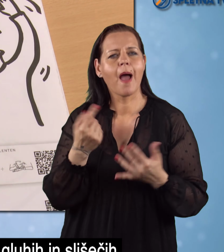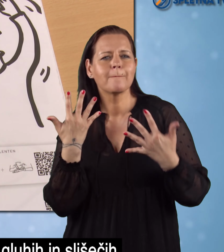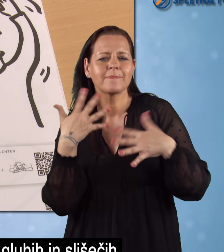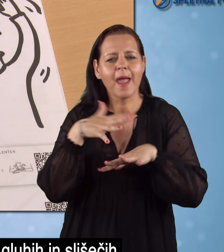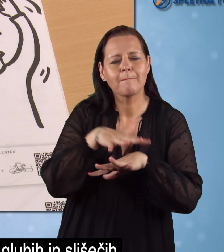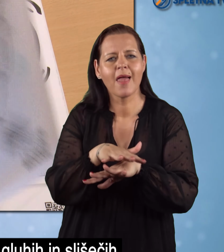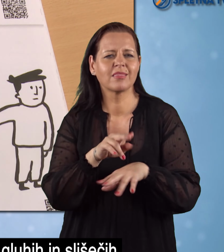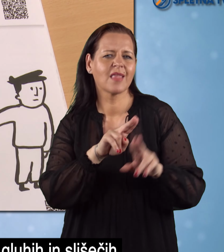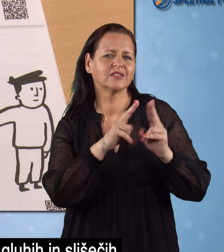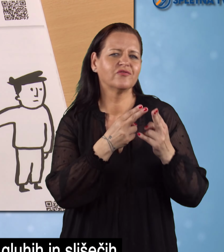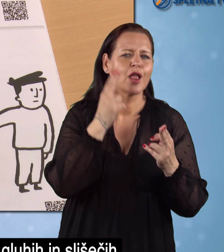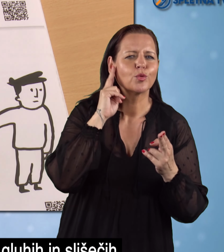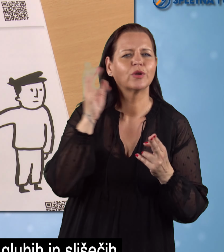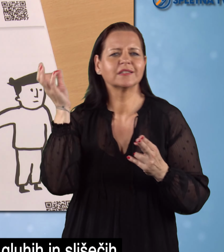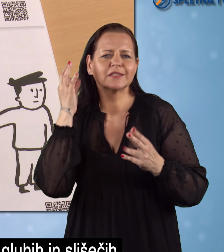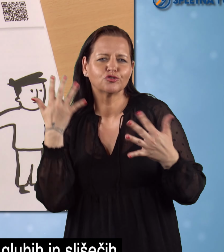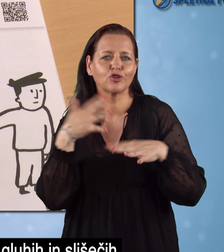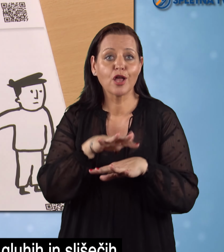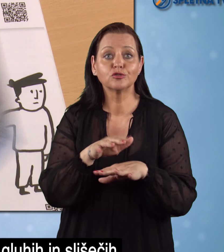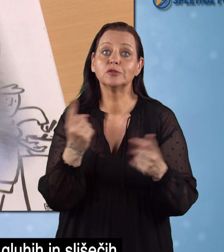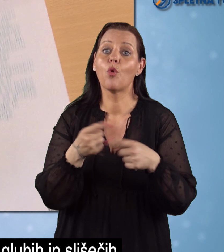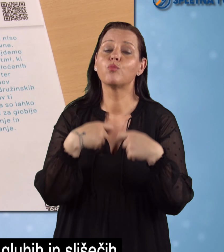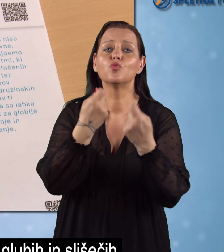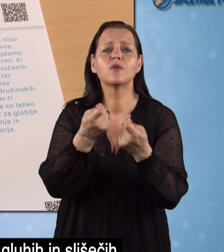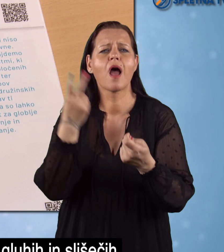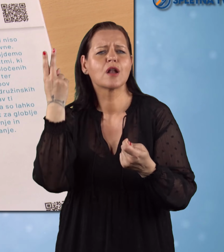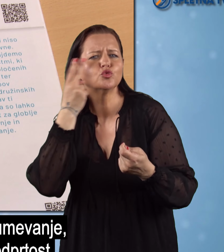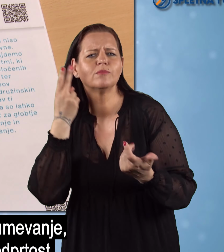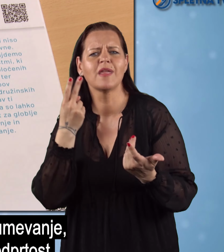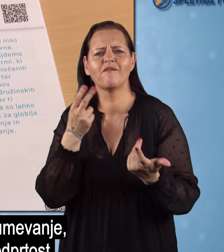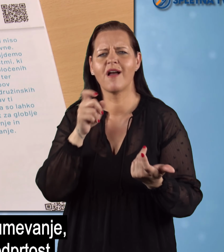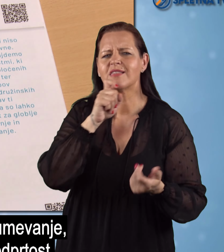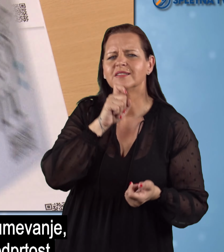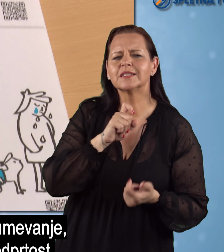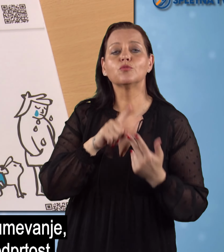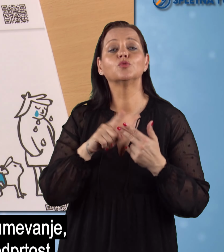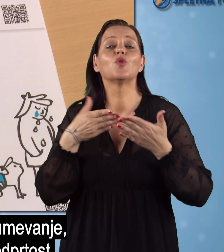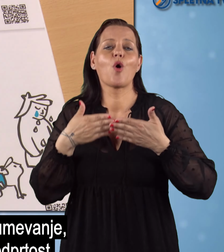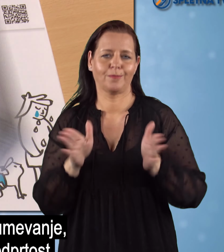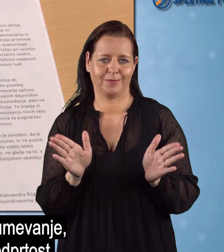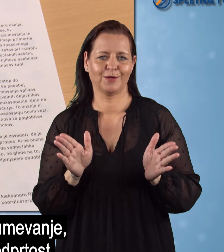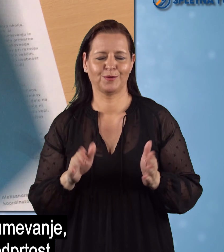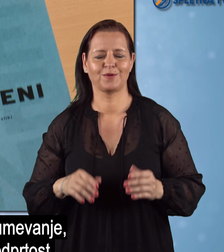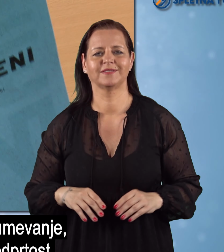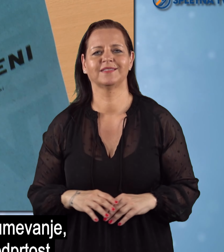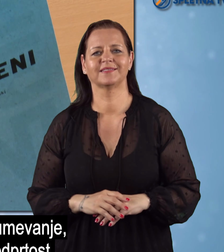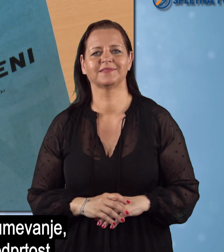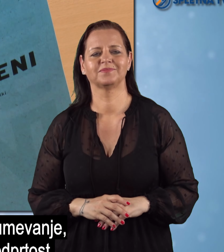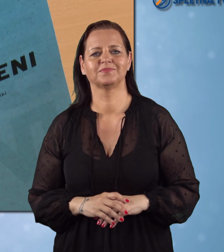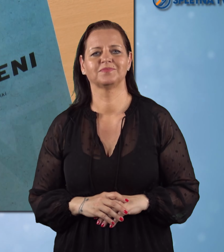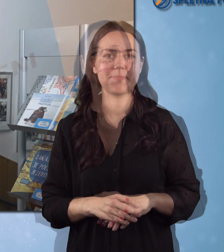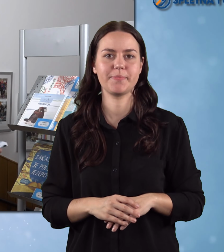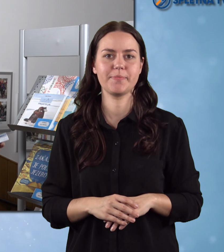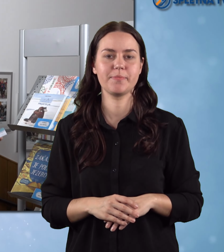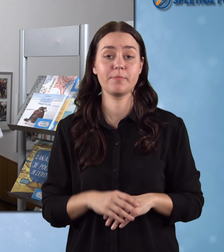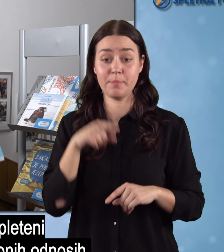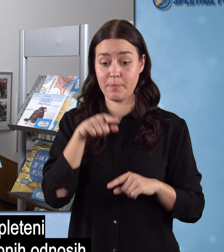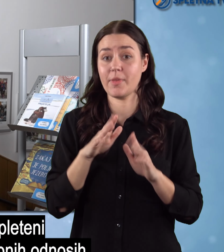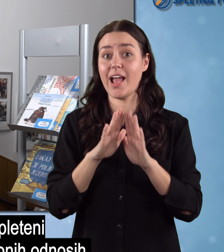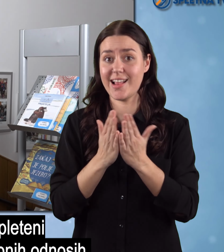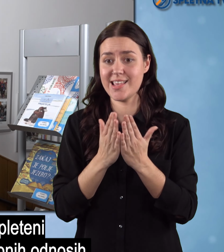Zgodba prepleta svet gluhih in slišečih, spodbuja razumevanje, strpnost in odprtost.